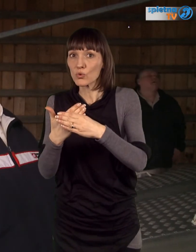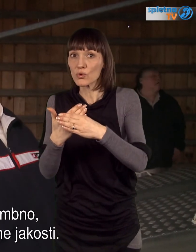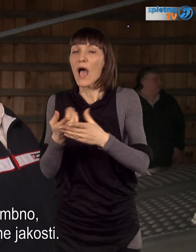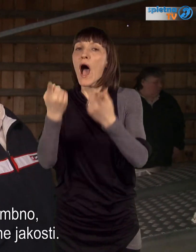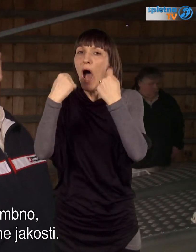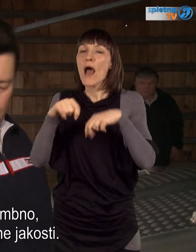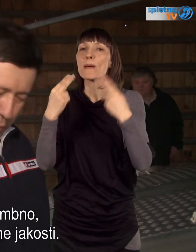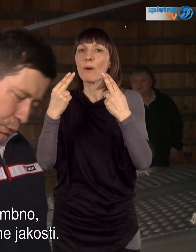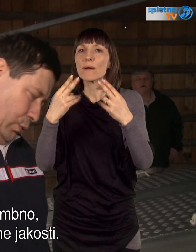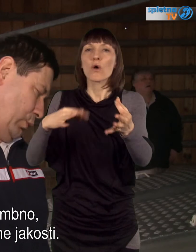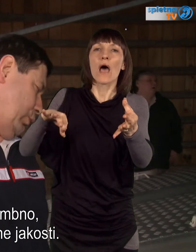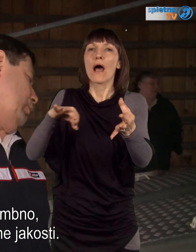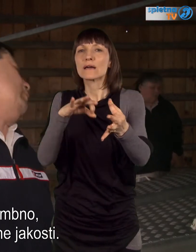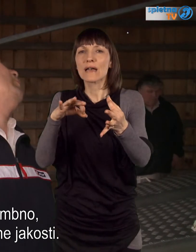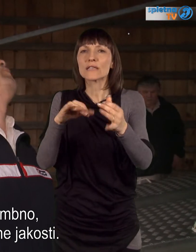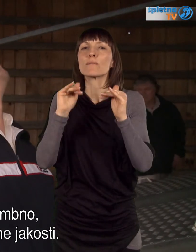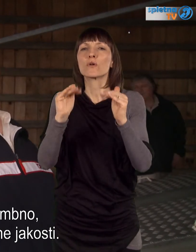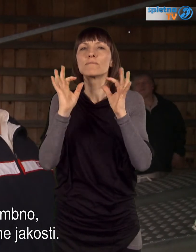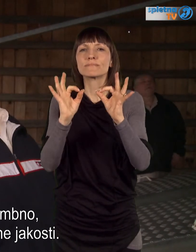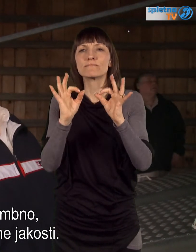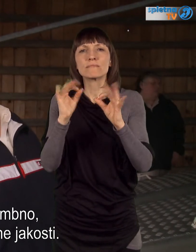zelo pomembno, da je glasba primerne jakosti.